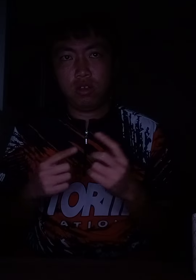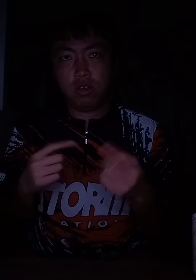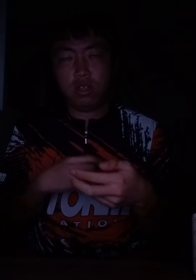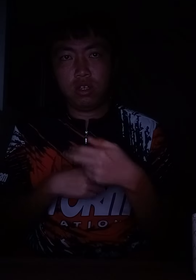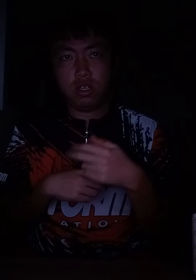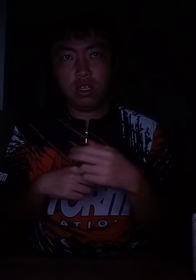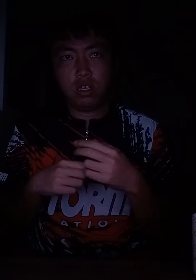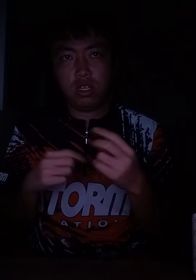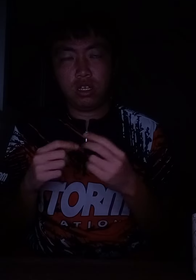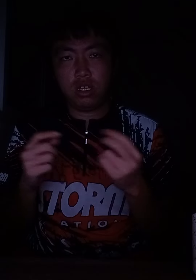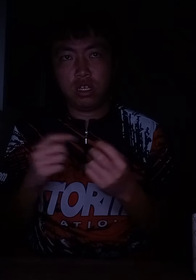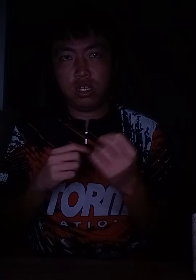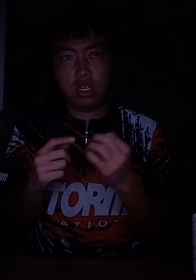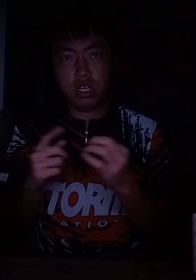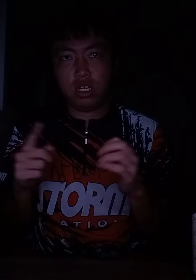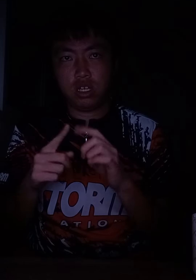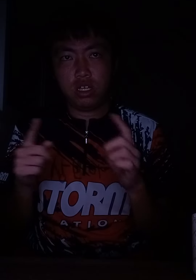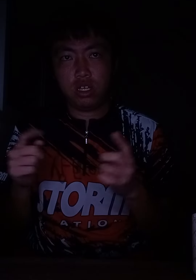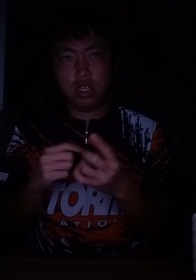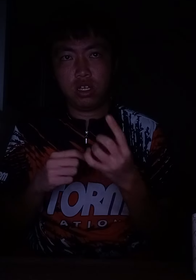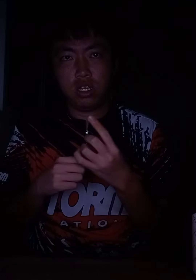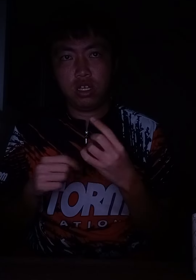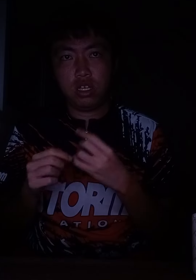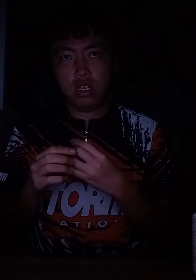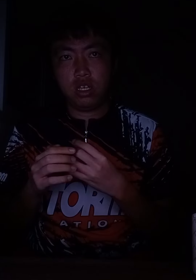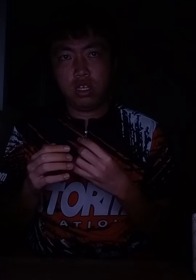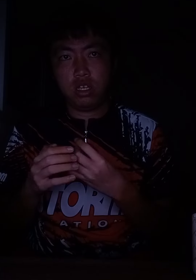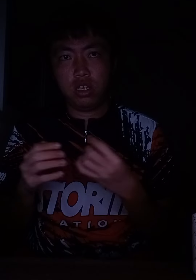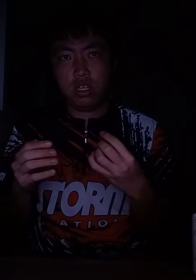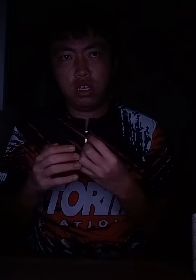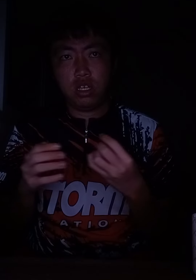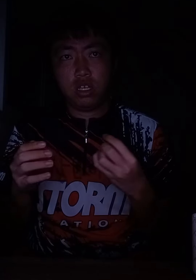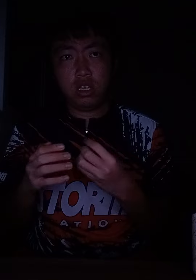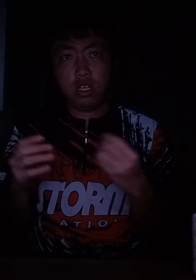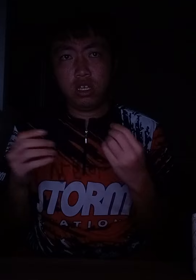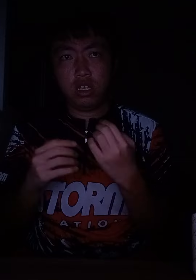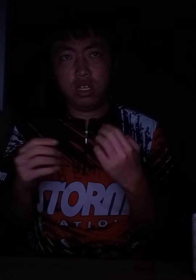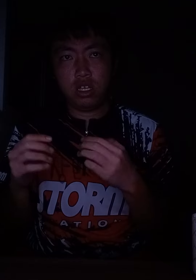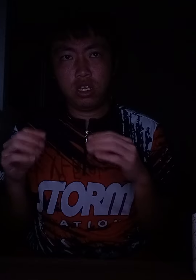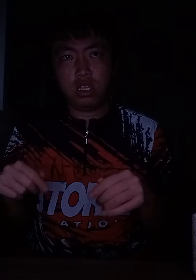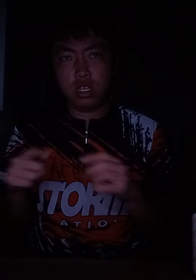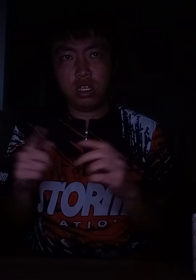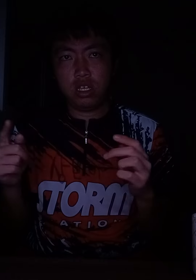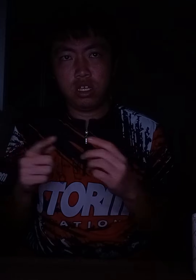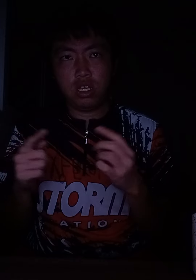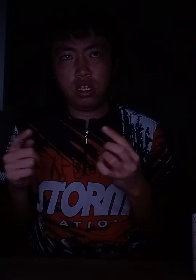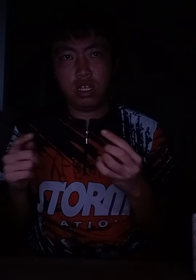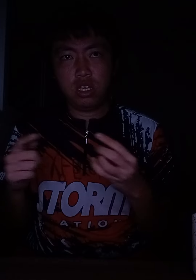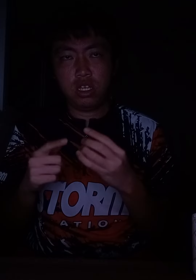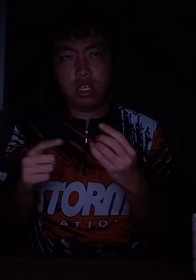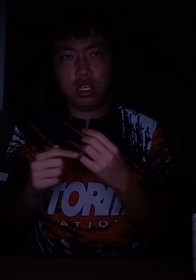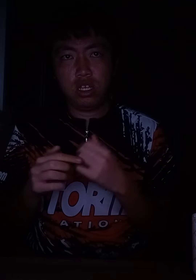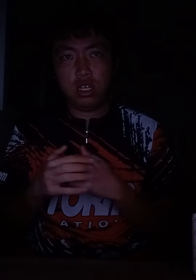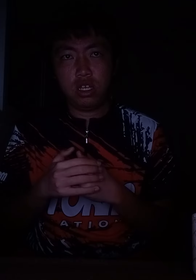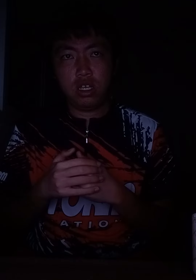전동차에요, 노약자석을 만든 이유는요, 무조건 나이가 많다고 앉으라고 노약자석을 만든 게 아니에요. 나이가